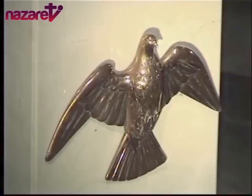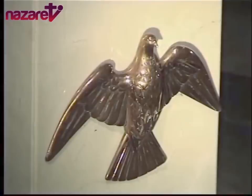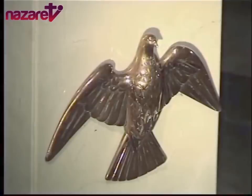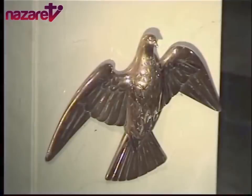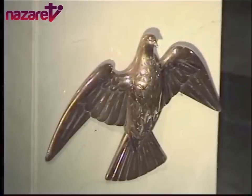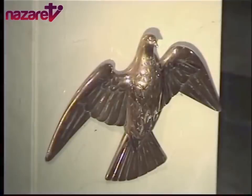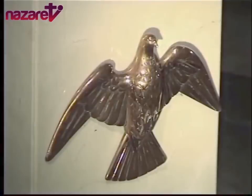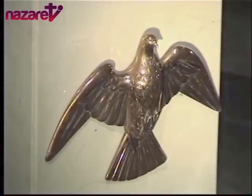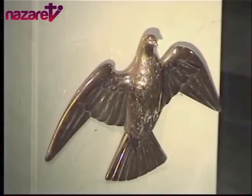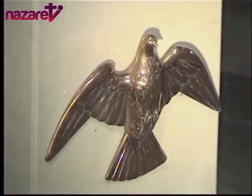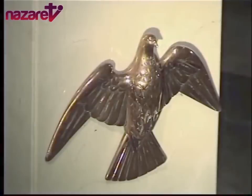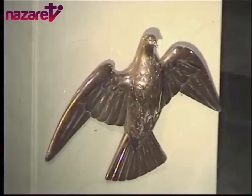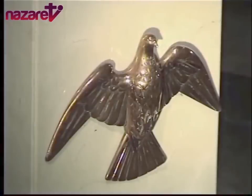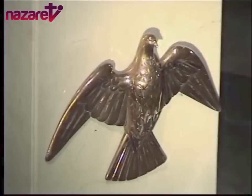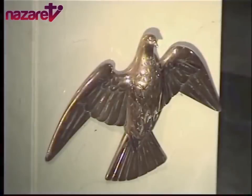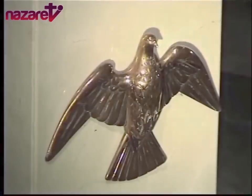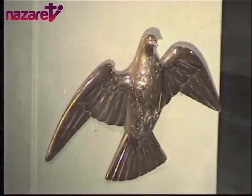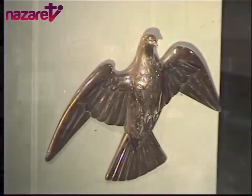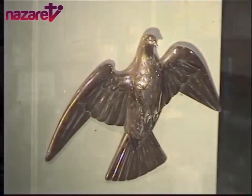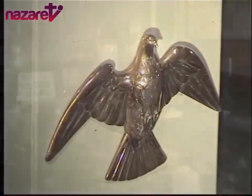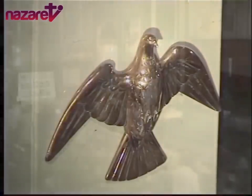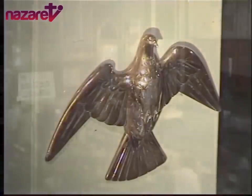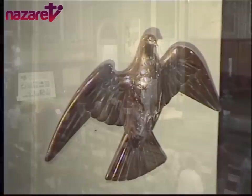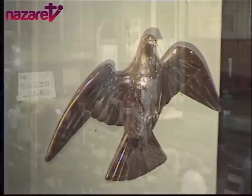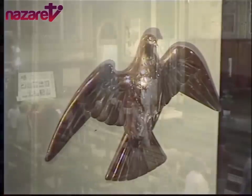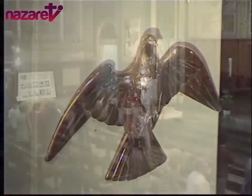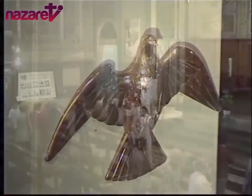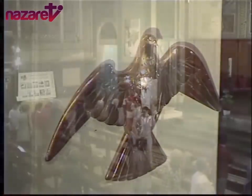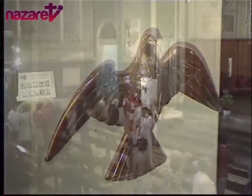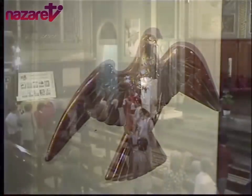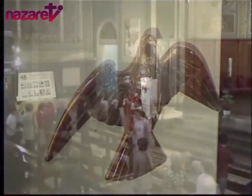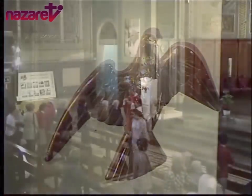luz que penetra la alma,